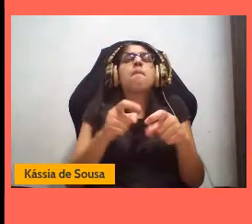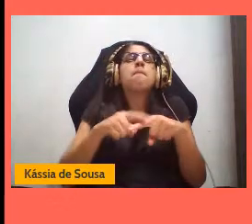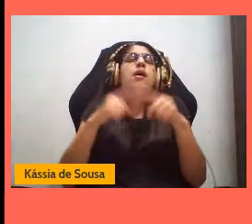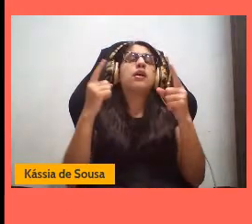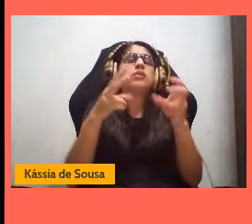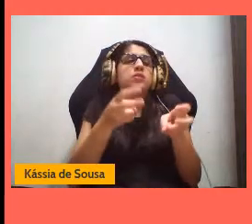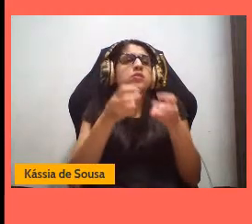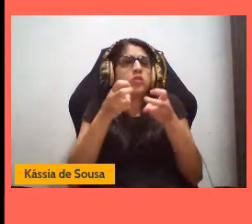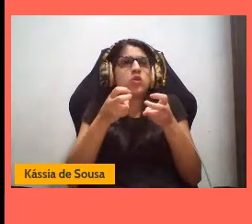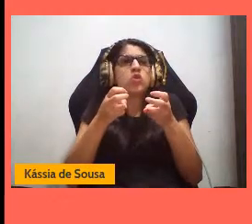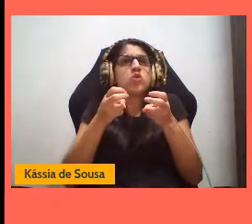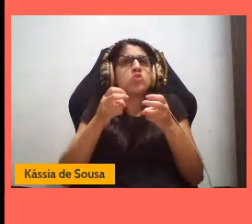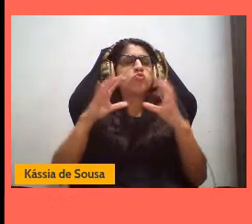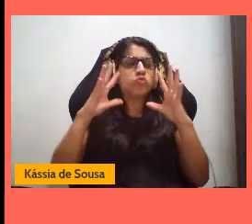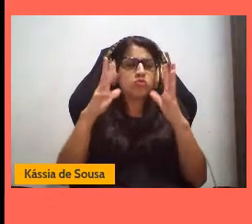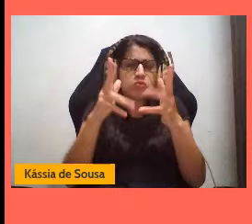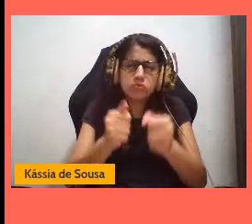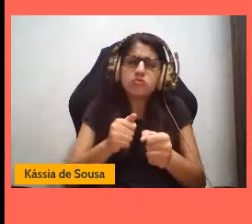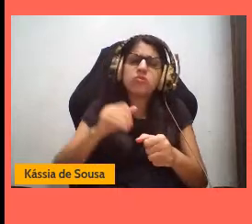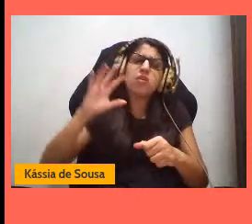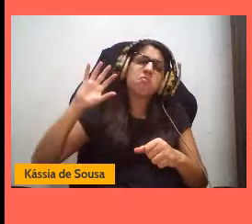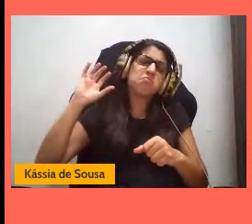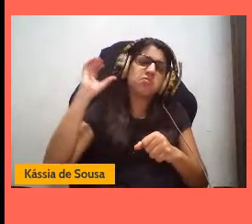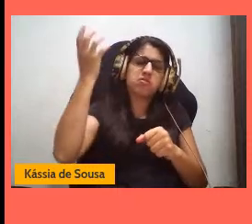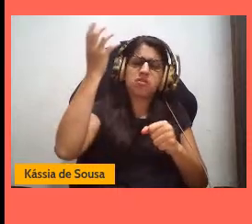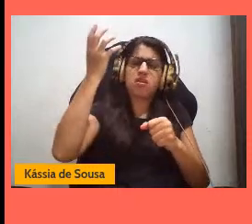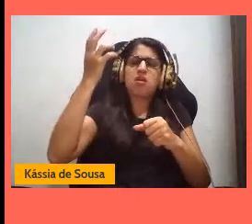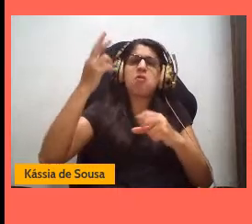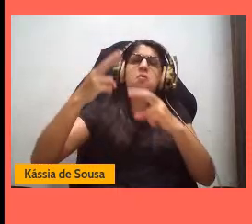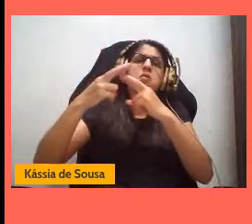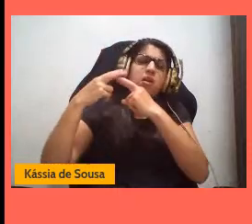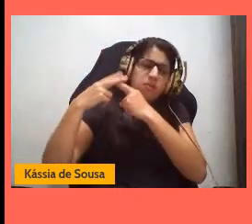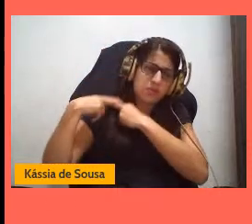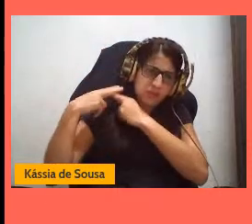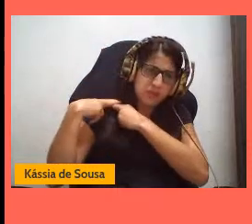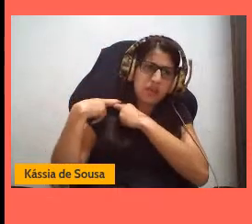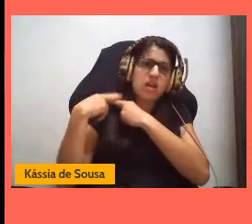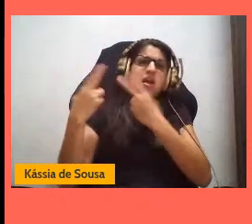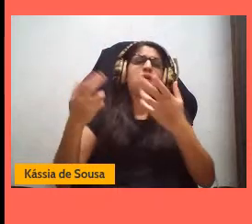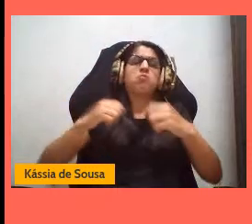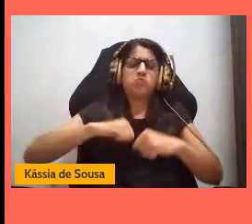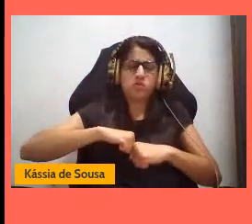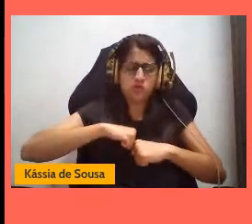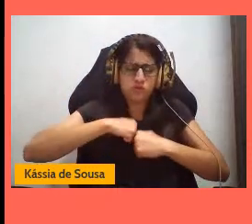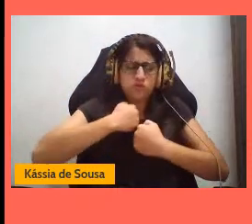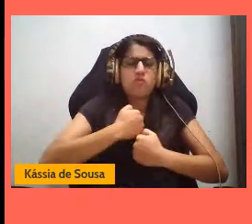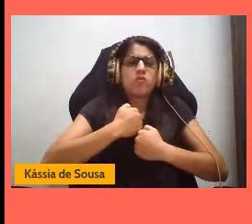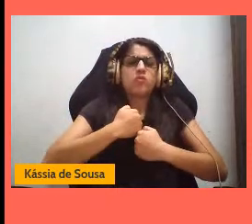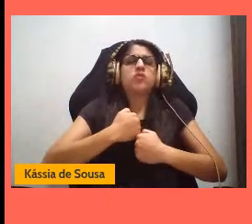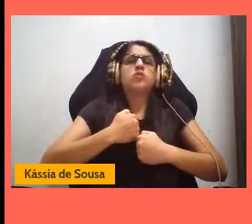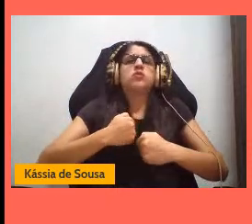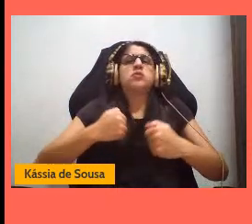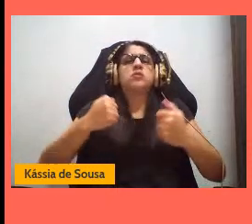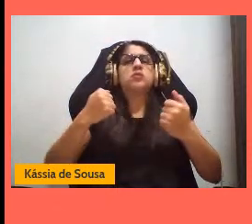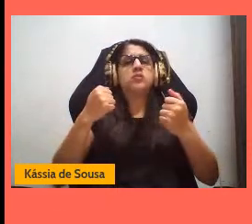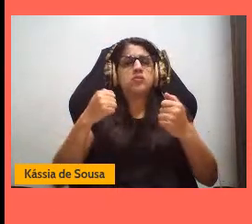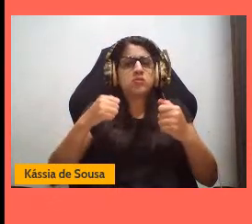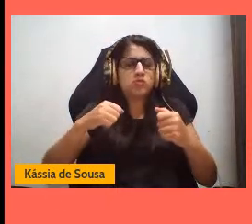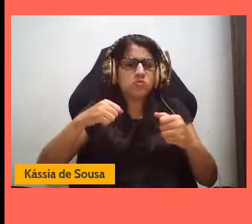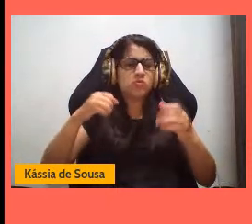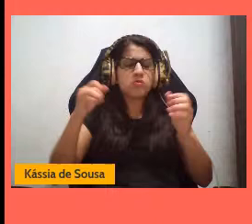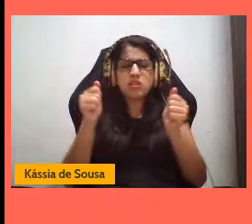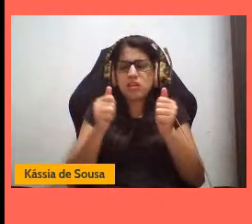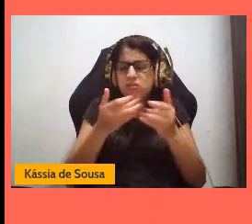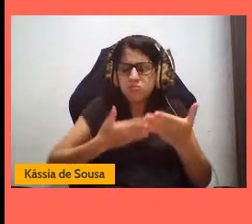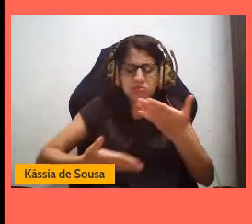cuidado, com muita atenção, com muito profissionalismo, com muita dedicação, com muito empenho e com competência, com